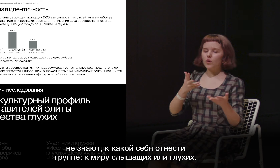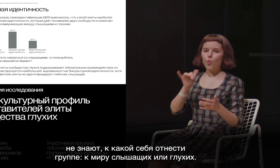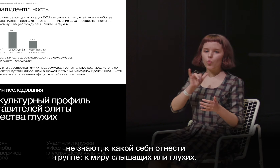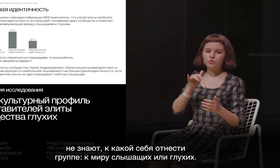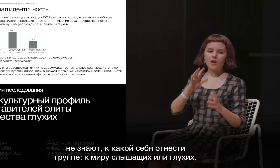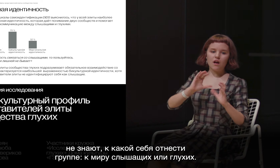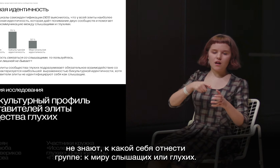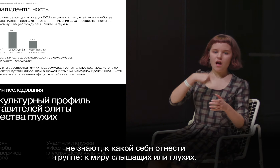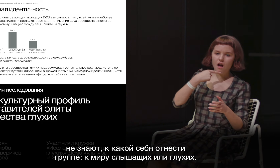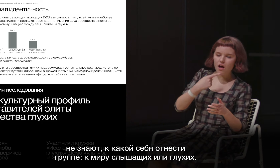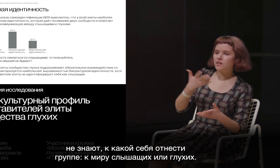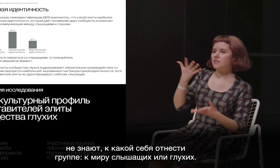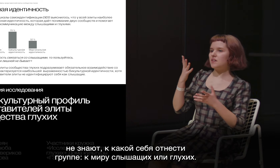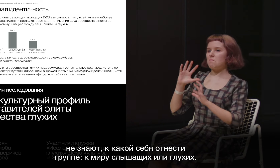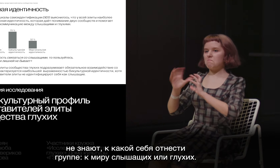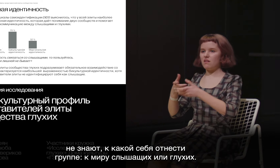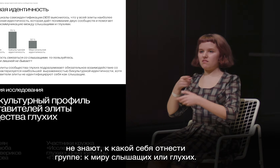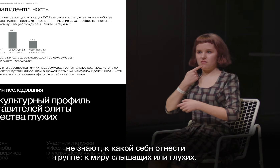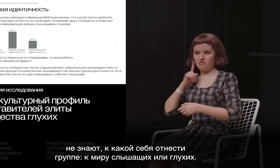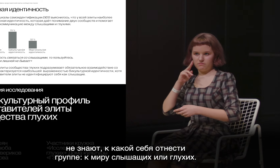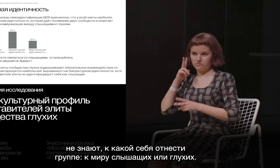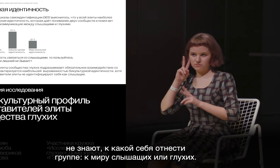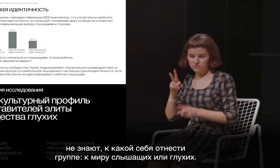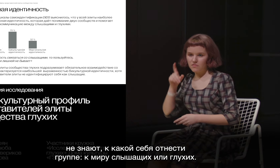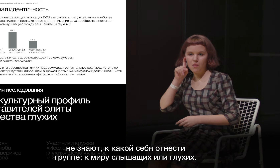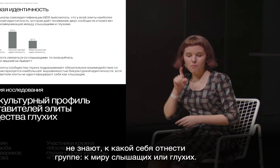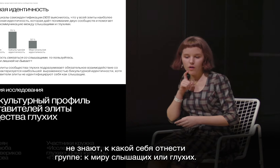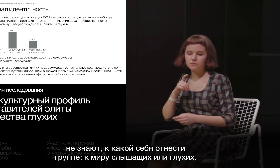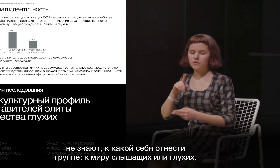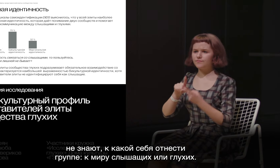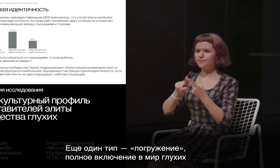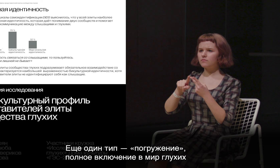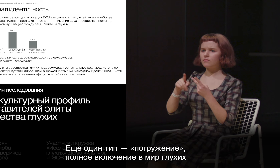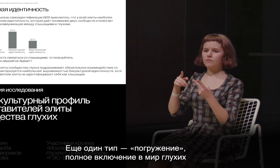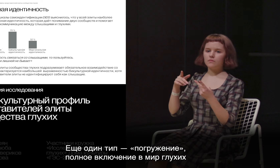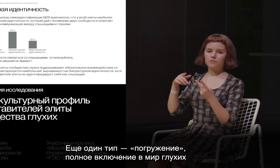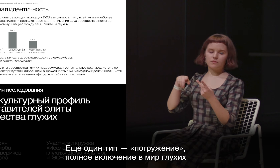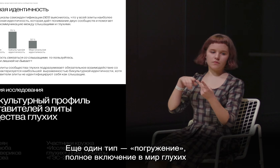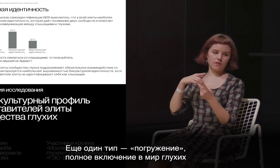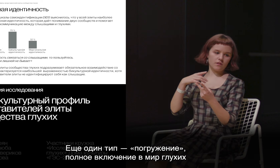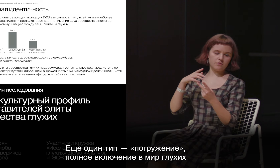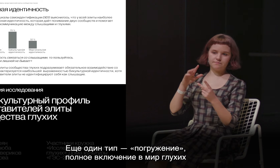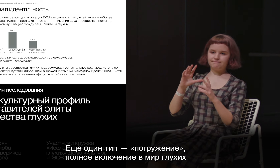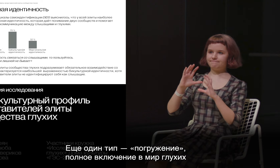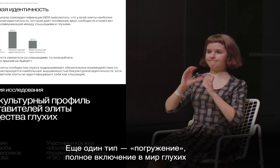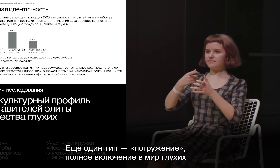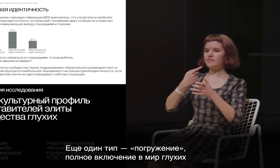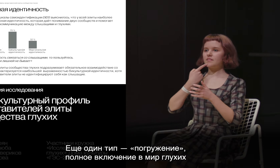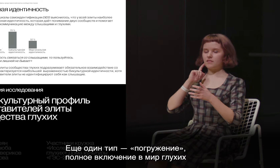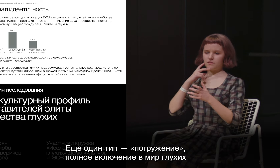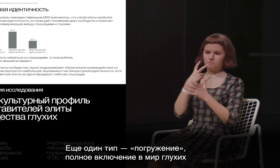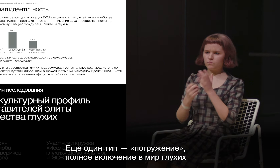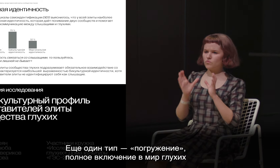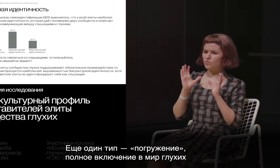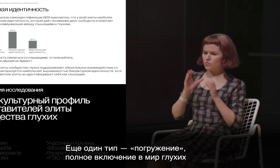Это человек, который не знает, куда ему, в какой себя отнести группе. Группе слышащих к миру, слышащих